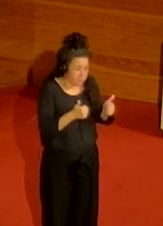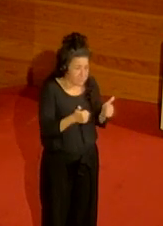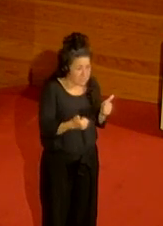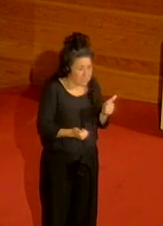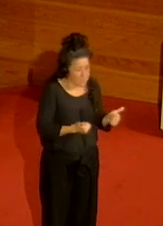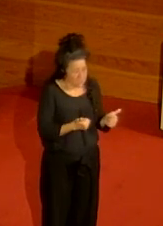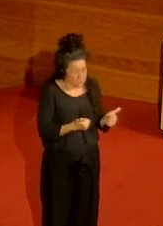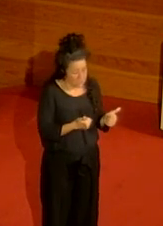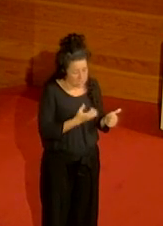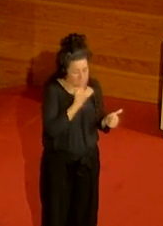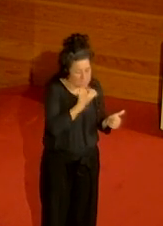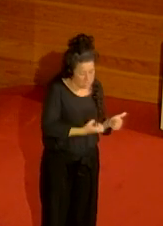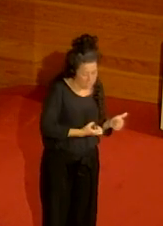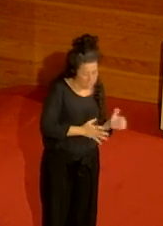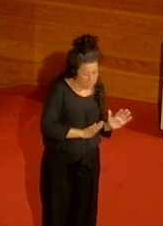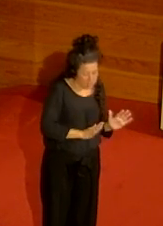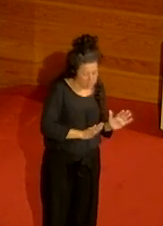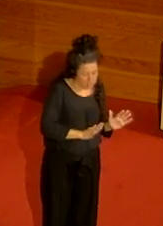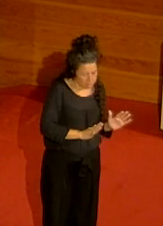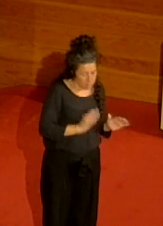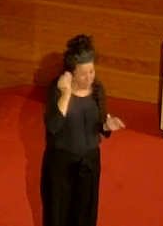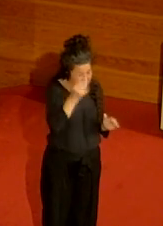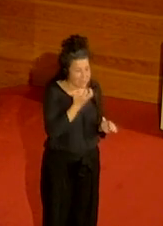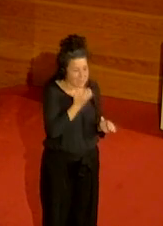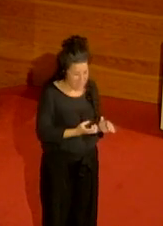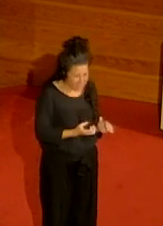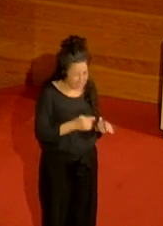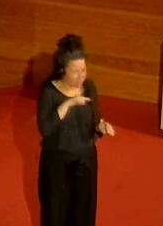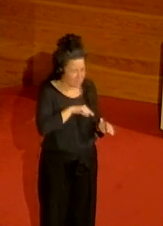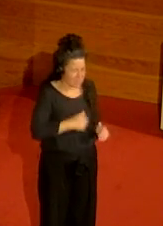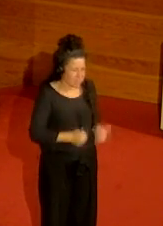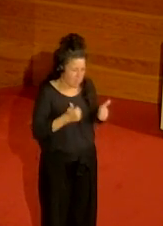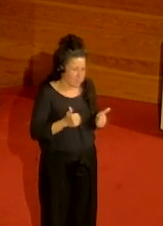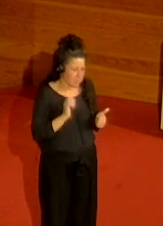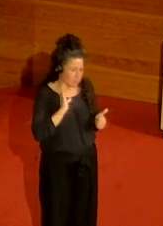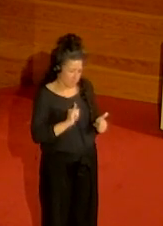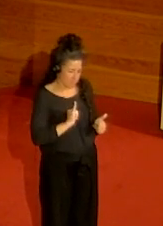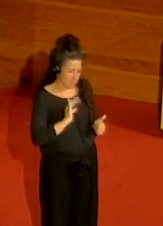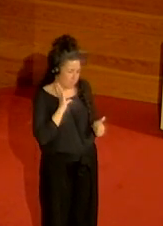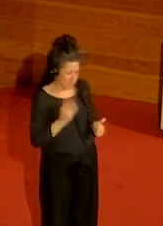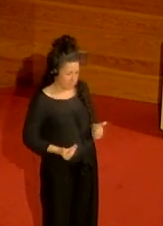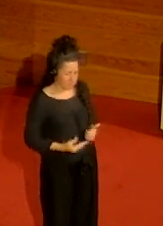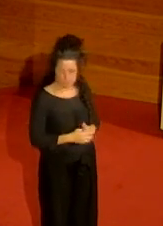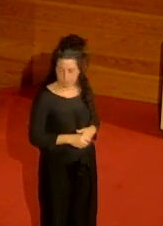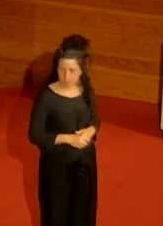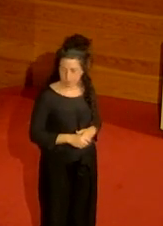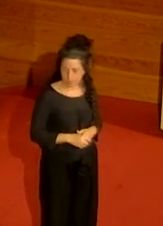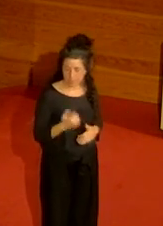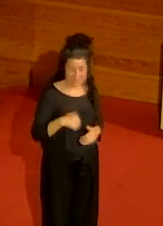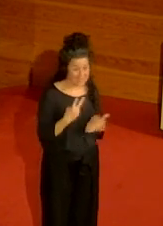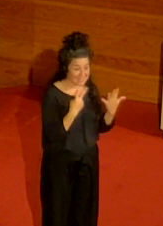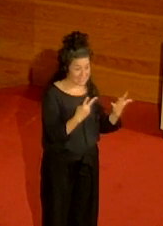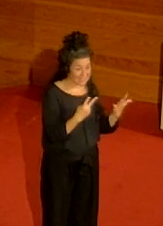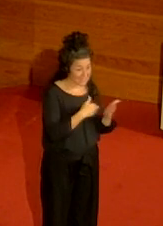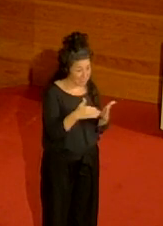israelíes en general se identifican más como palestinos que como israelíes y estamos hablando Ya pues en más de 7 millones de palestinos que viven